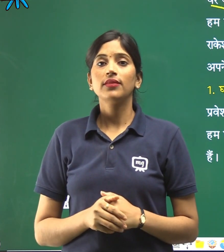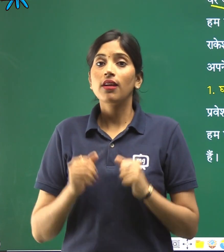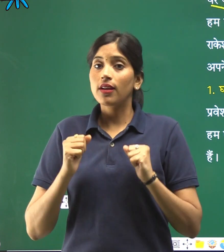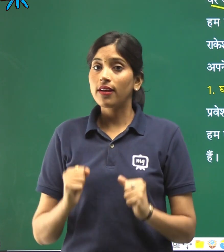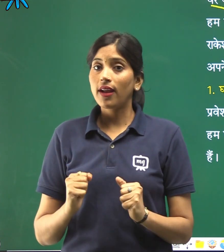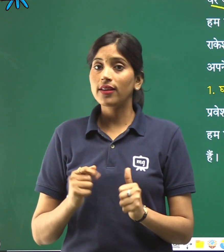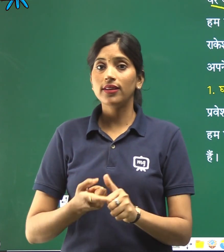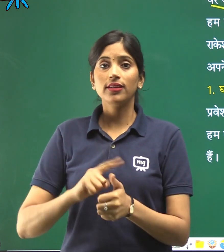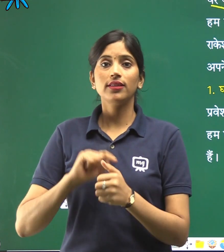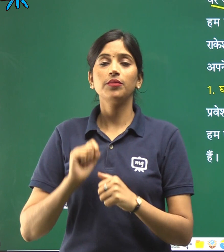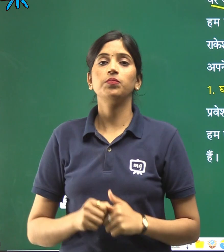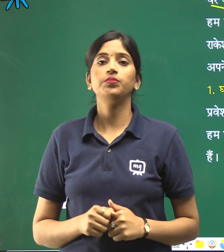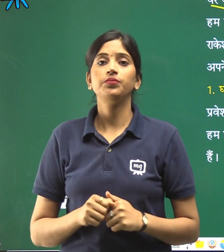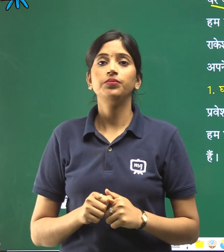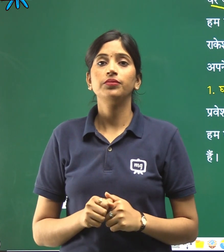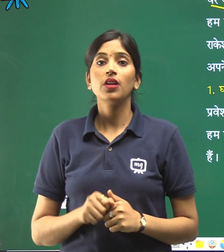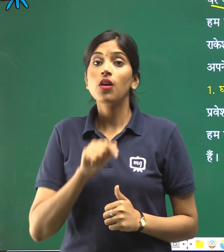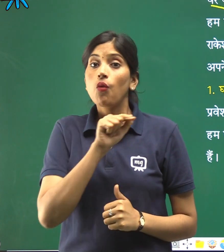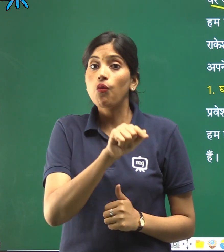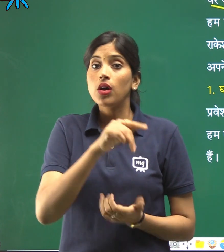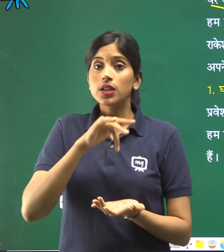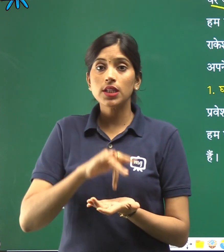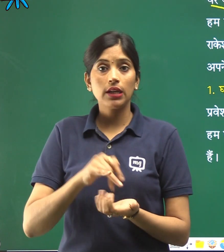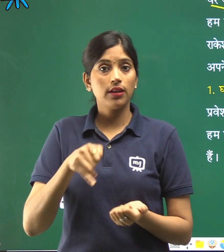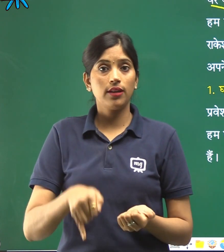रहने की वह जगह है